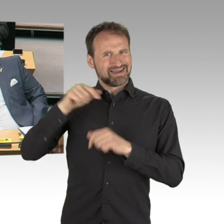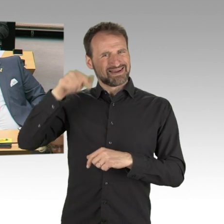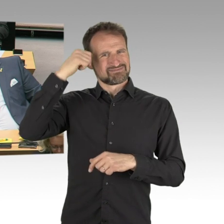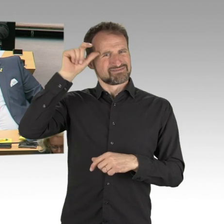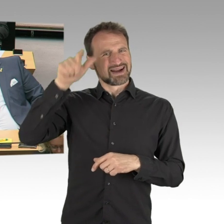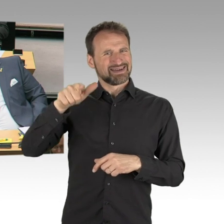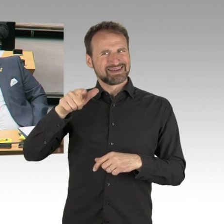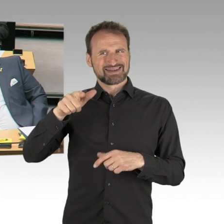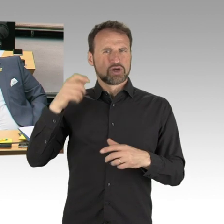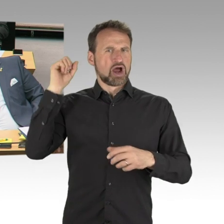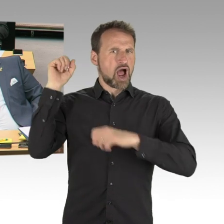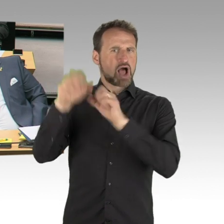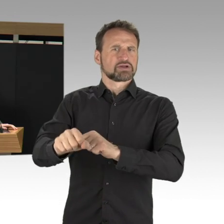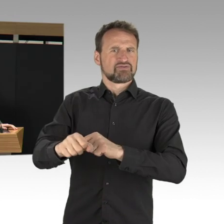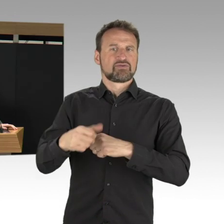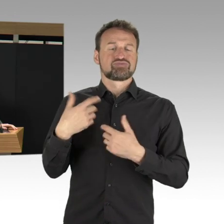Haltung gezeigt.